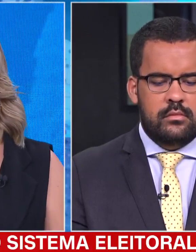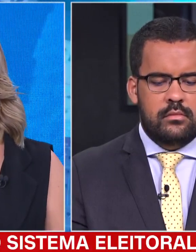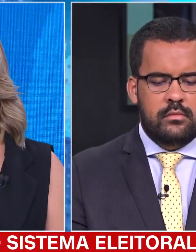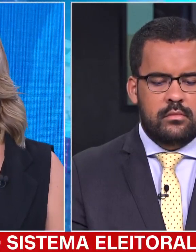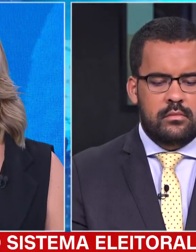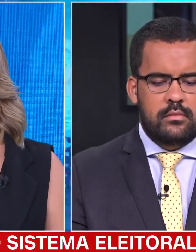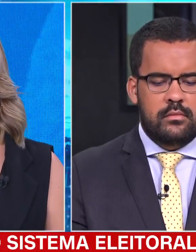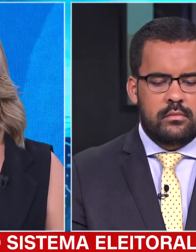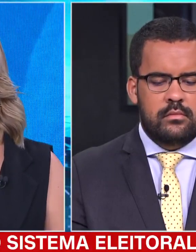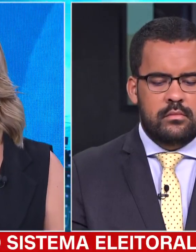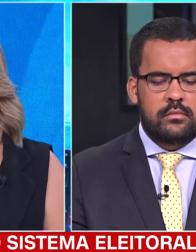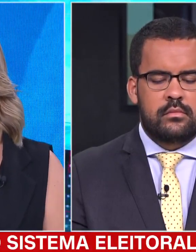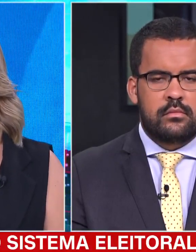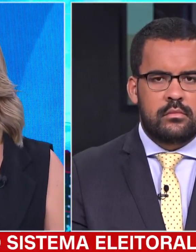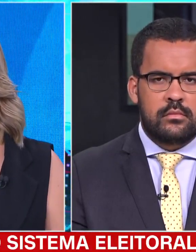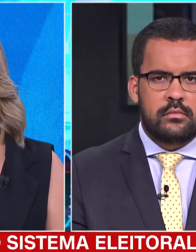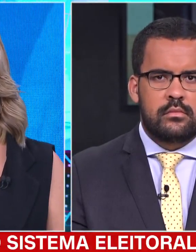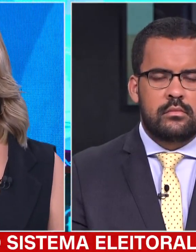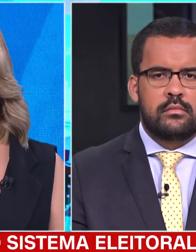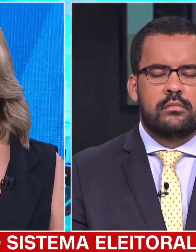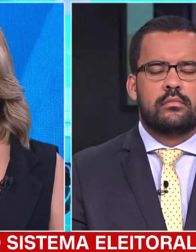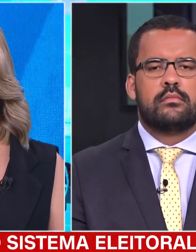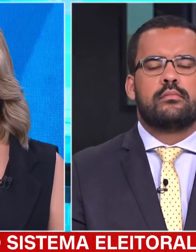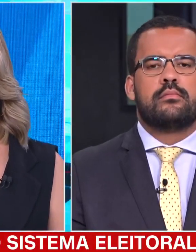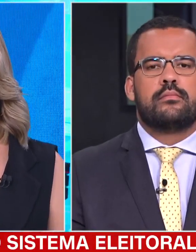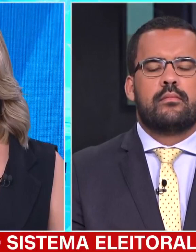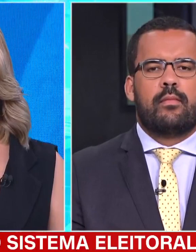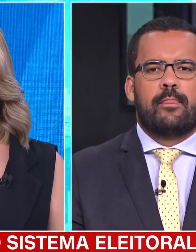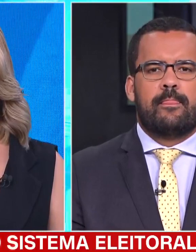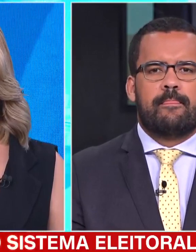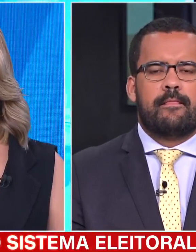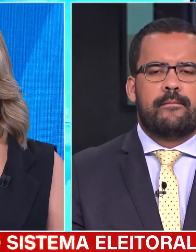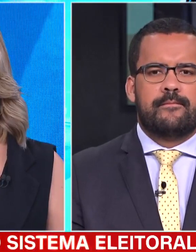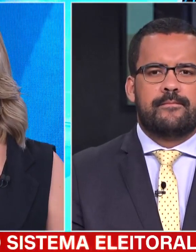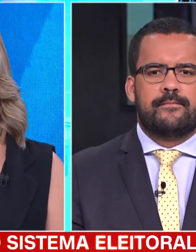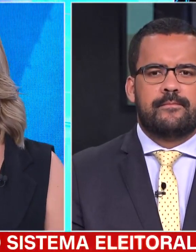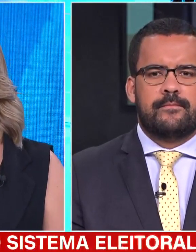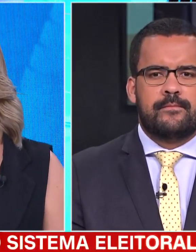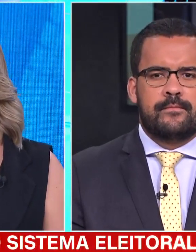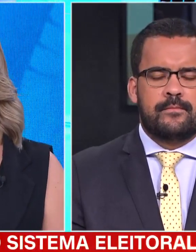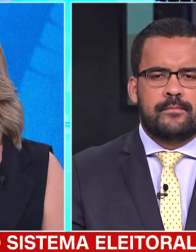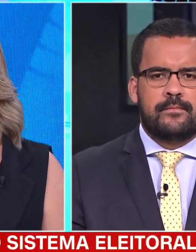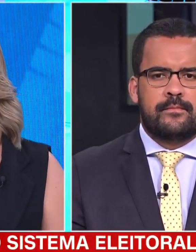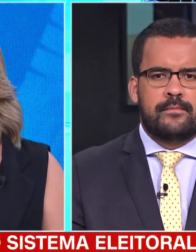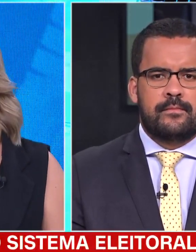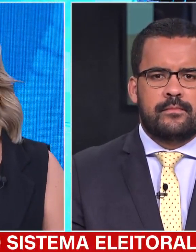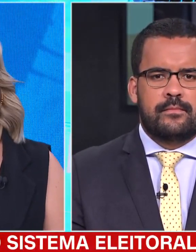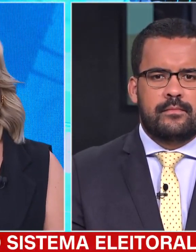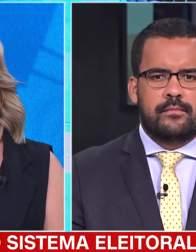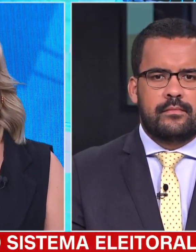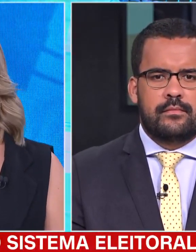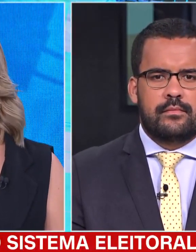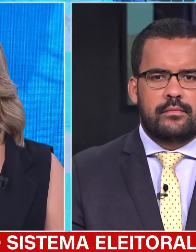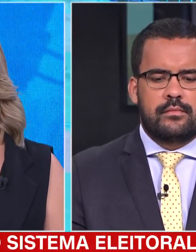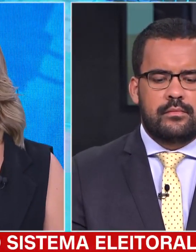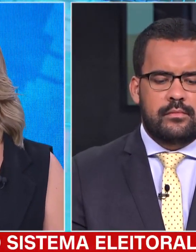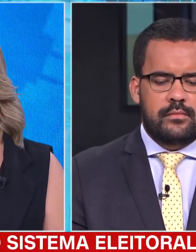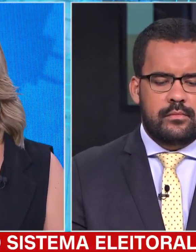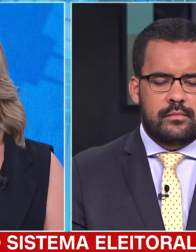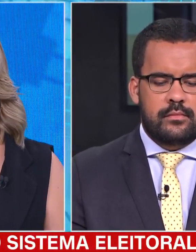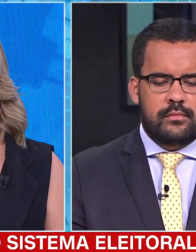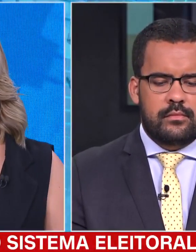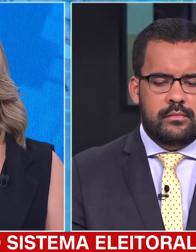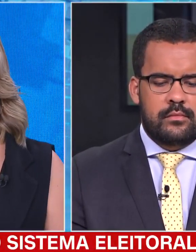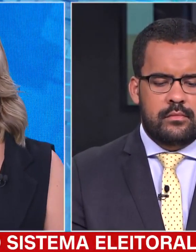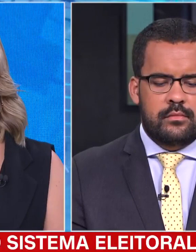vão ali rebatendo o que o presidente disse durante esse encontro com os embaixadores a Dani tava agora explicando para vocês uma